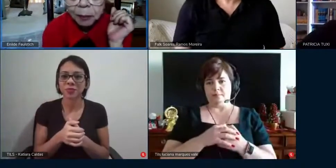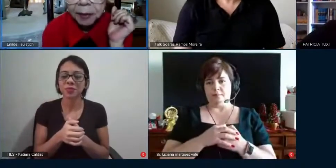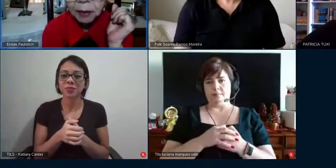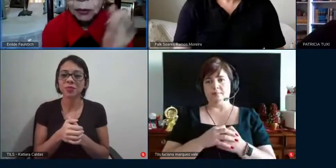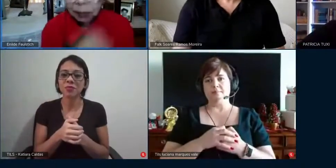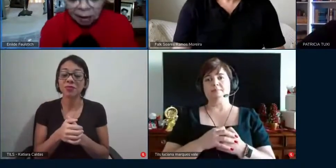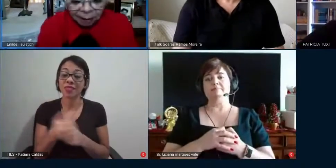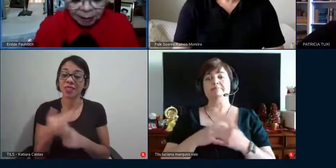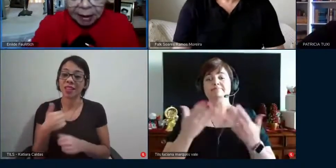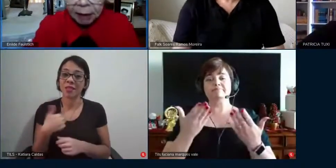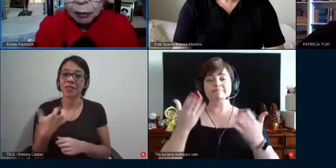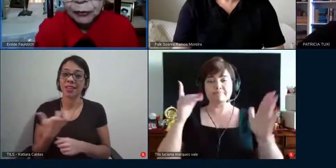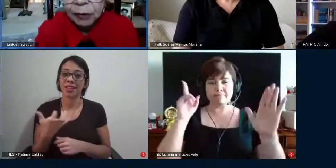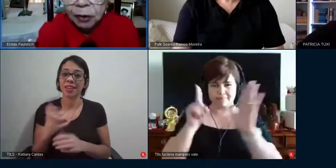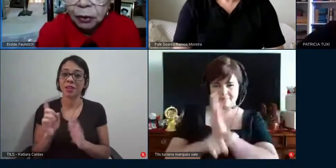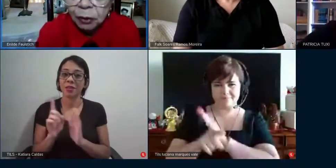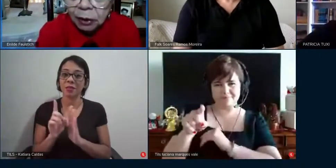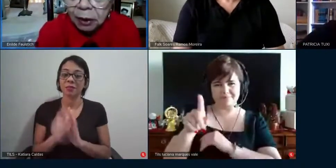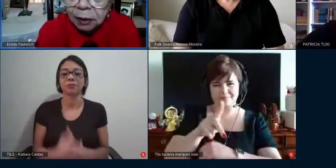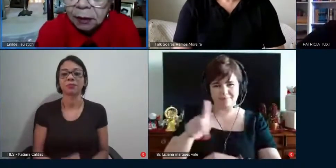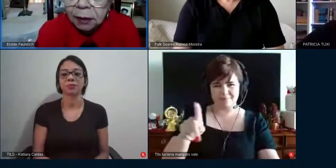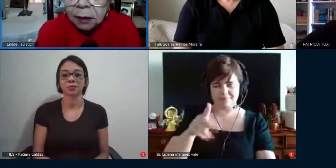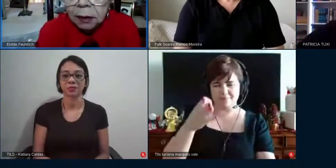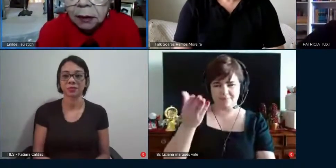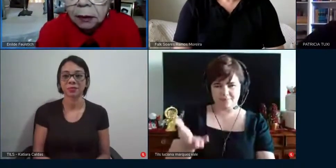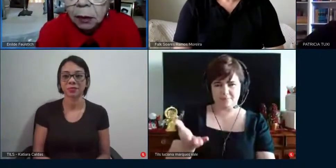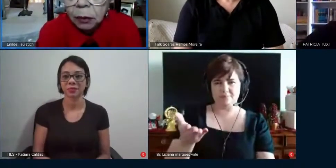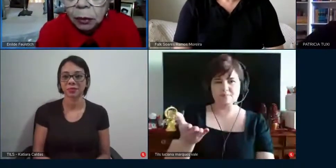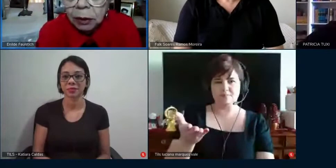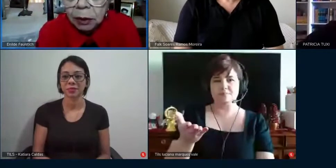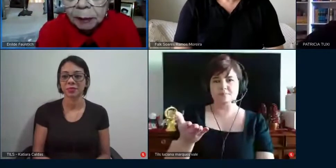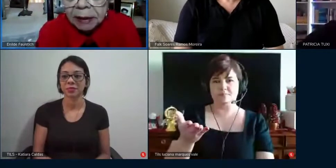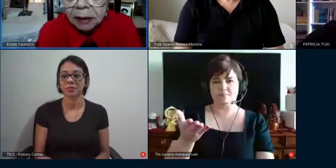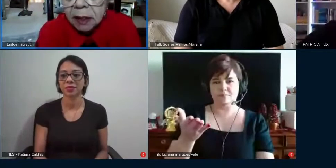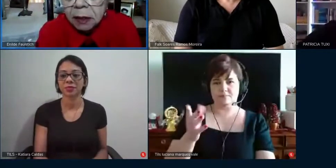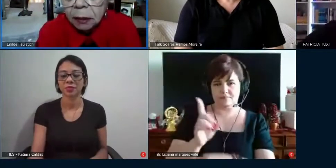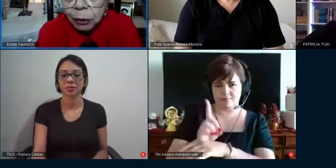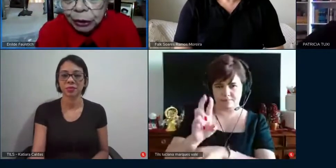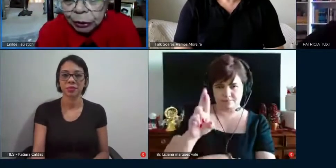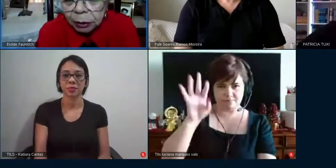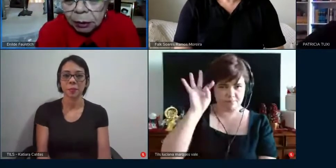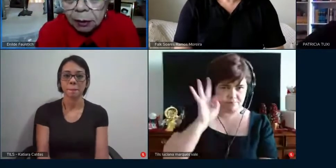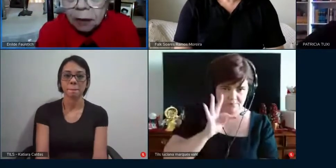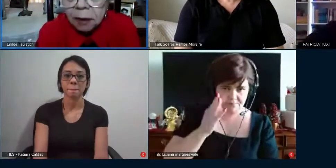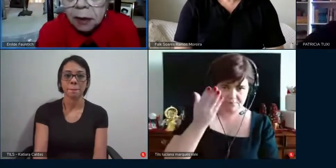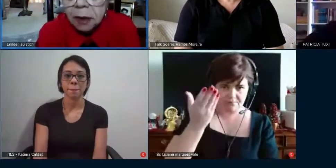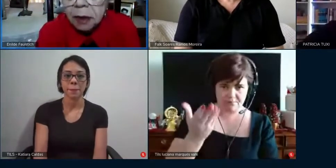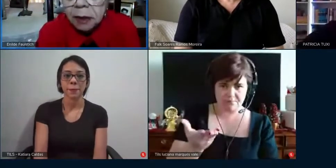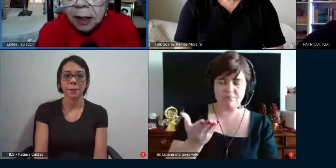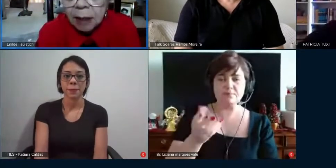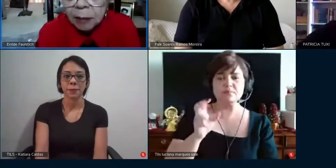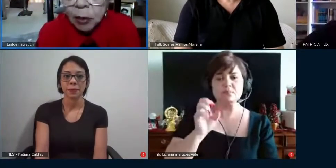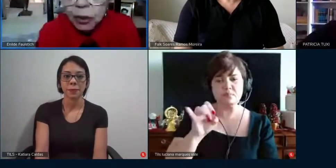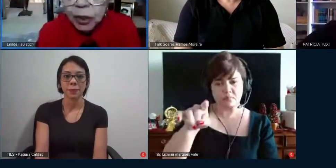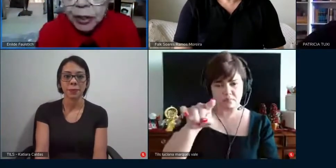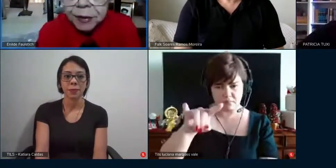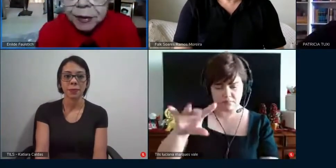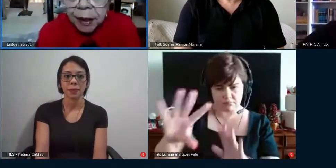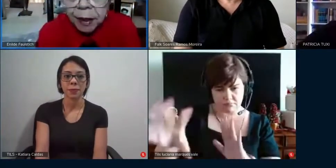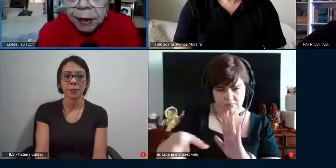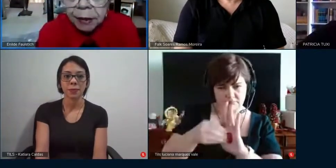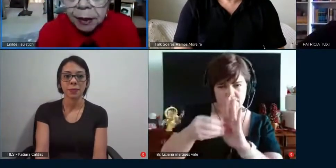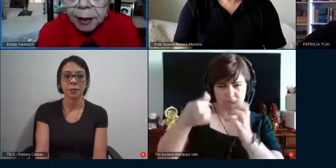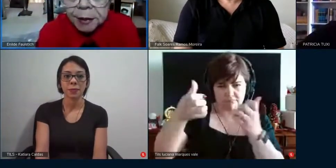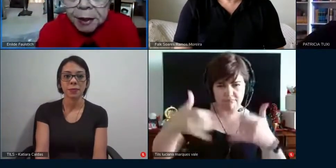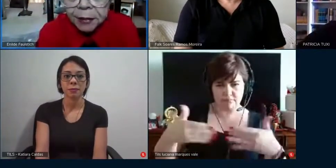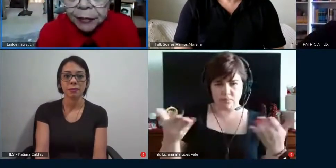Eu quero perguntar para a professora doutora Patrícia Tuch, se isso que ela acabou de dizer